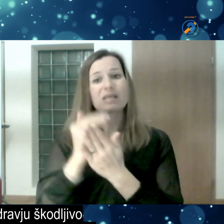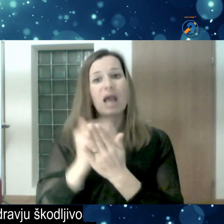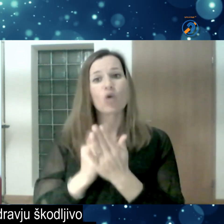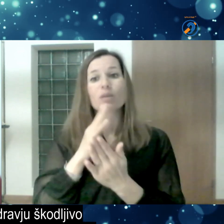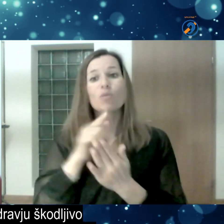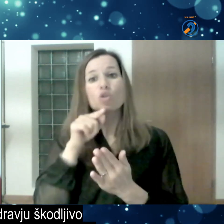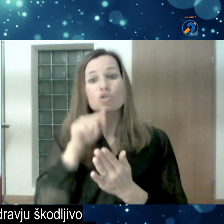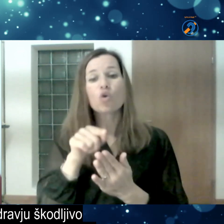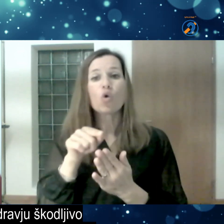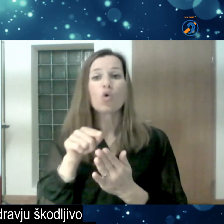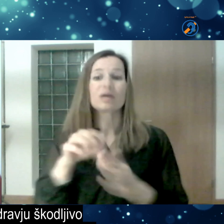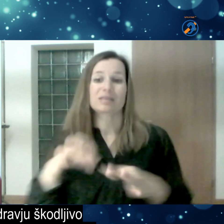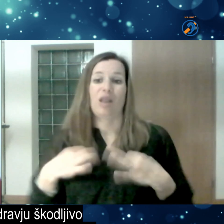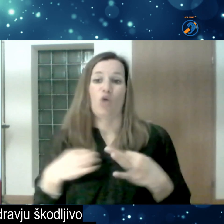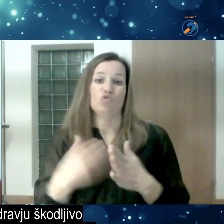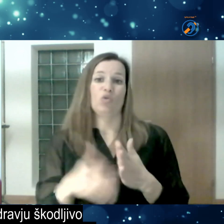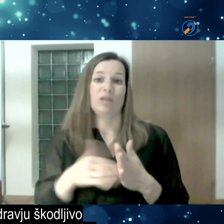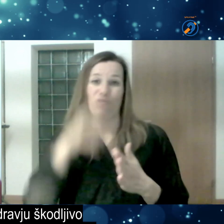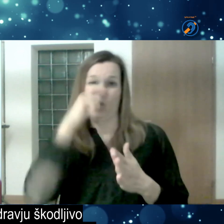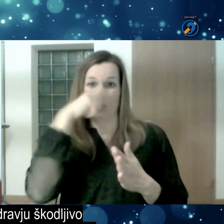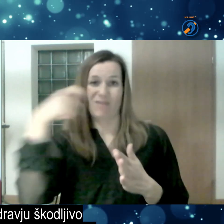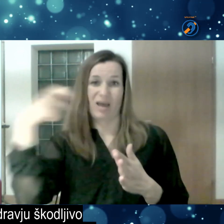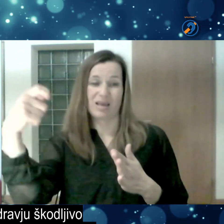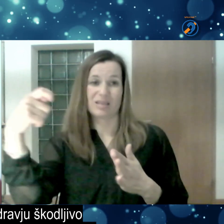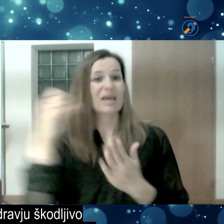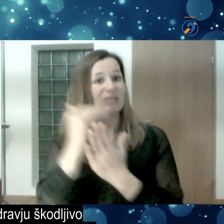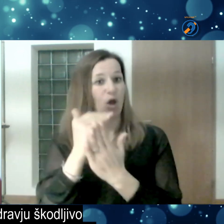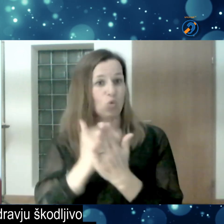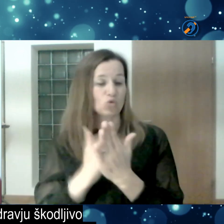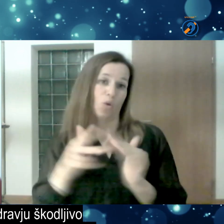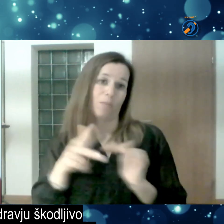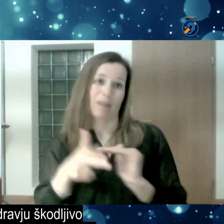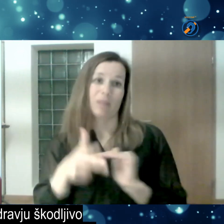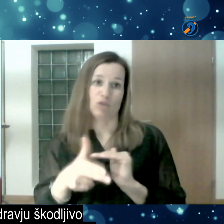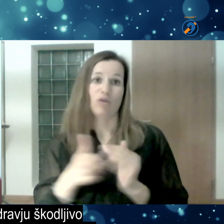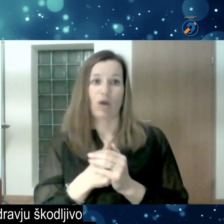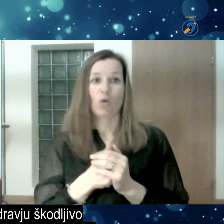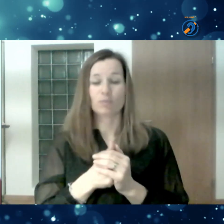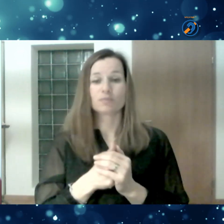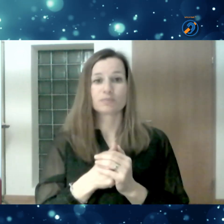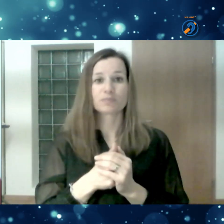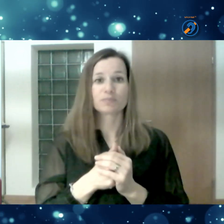zdravju škodljivo zavajanje zakonsko preprečeval. No.